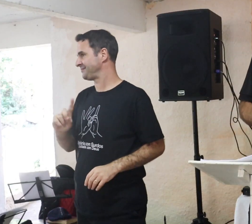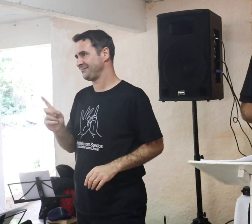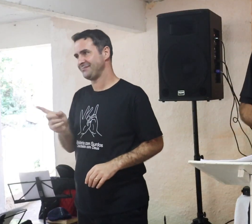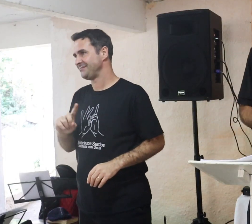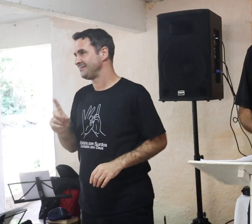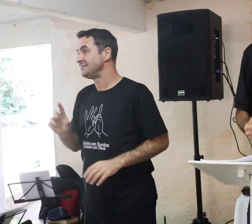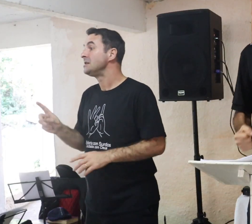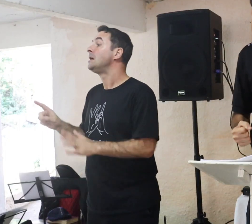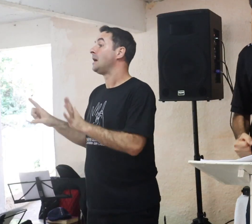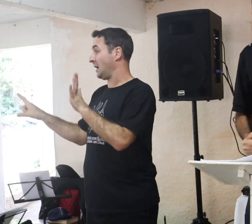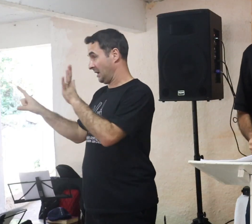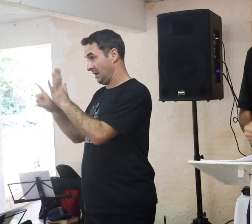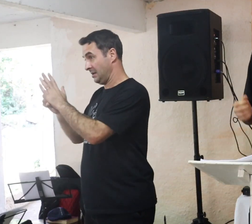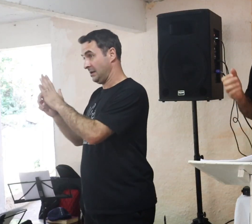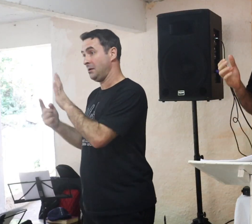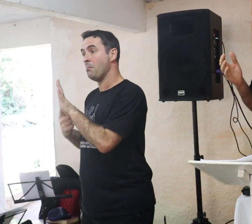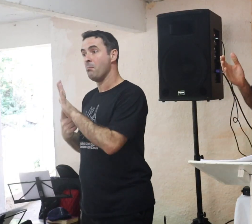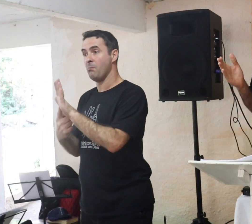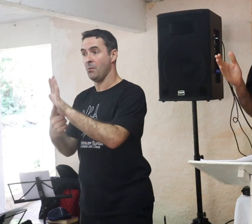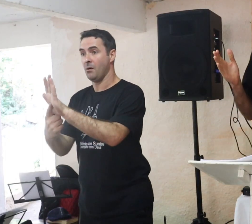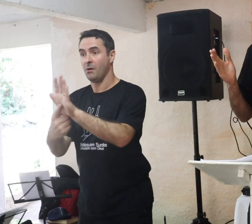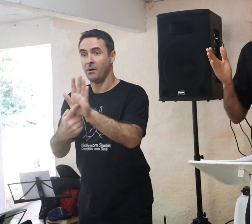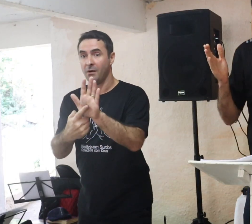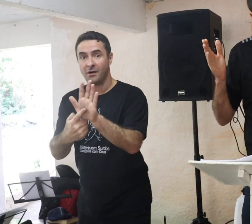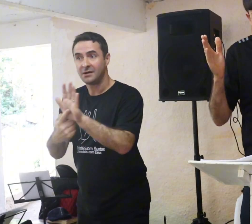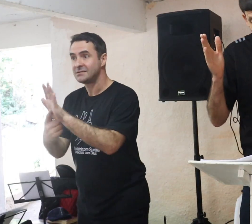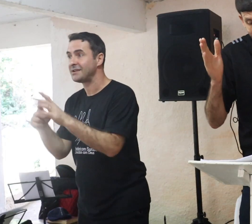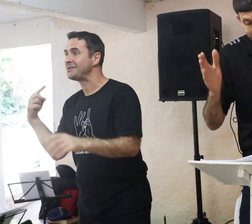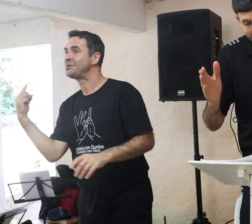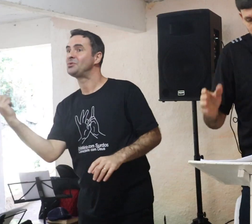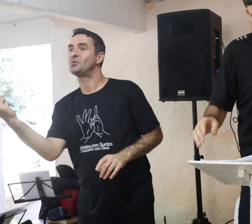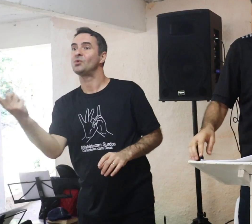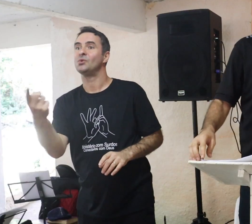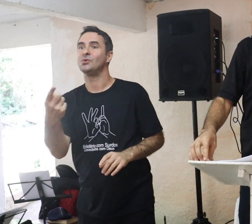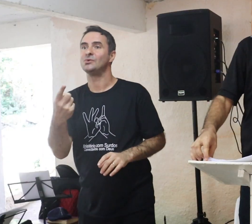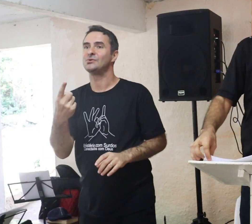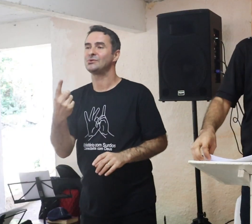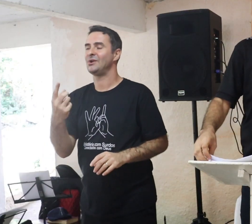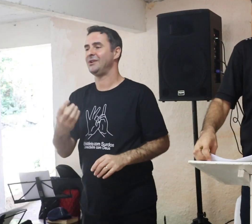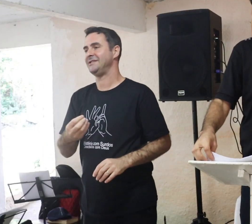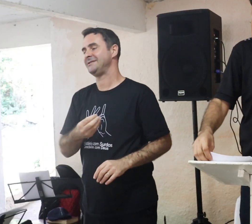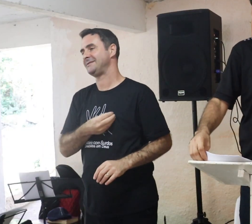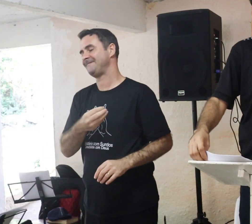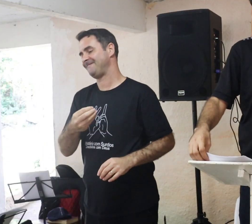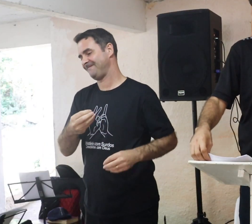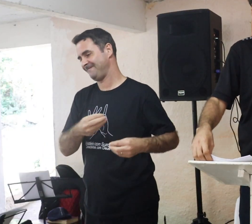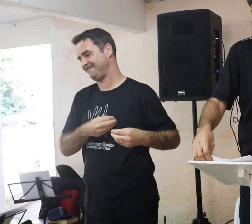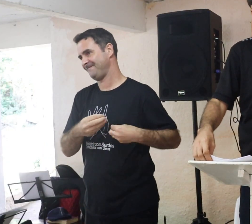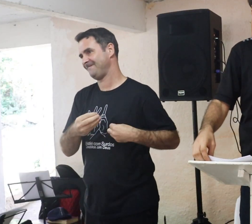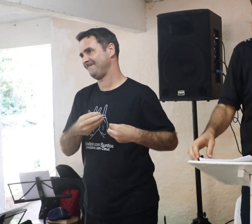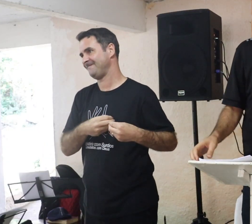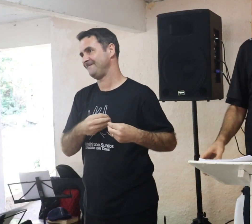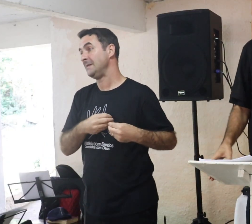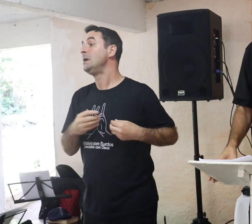todos nós pecadores condenados. A lei nos aponta para Cristo. Nós precisamos ir para